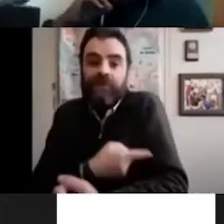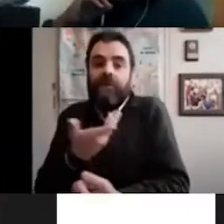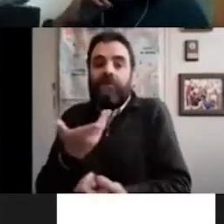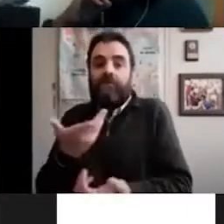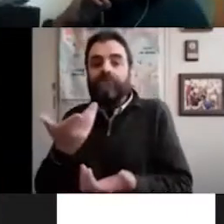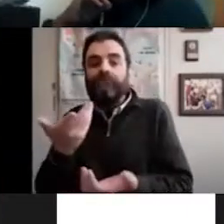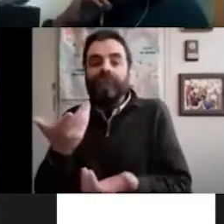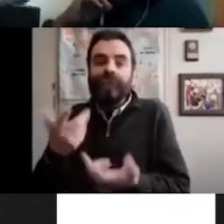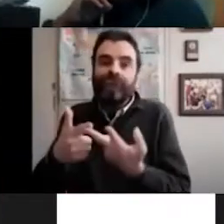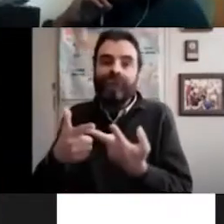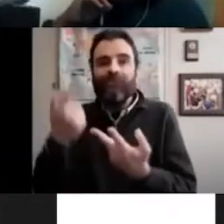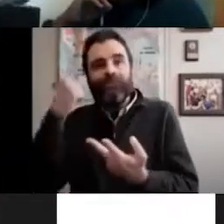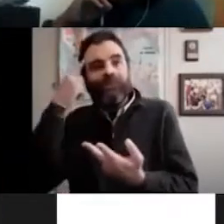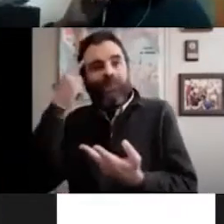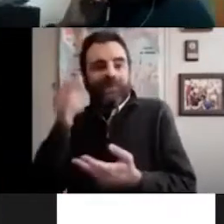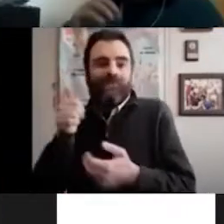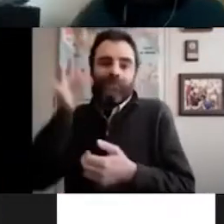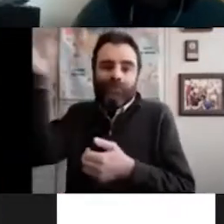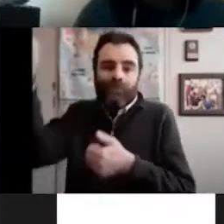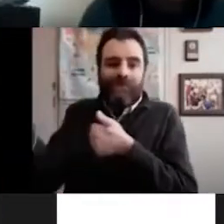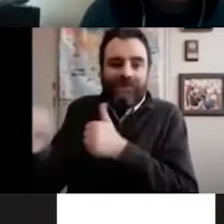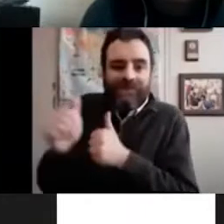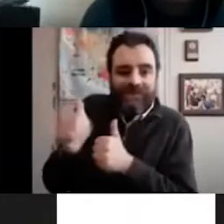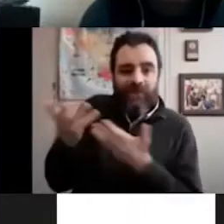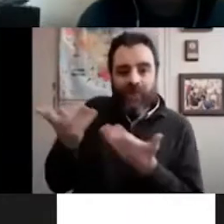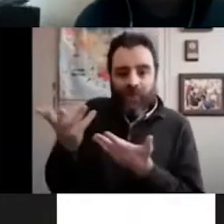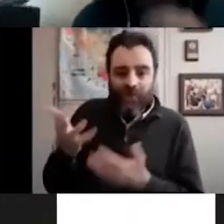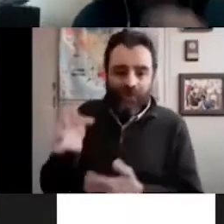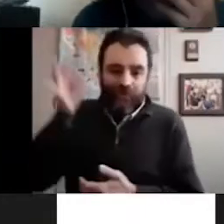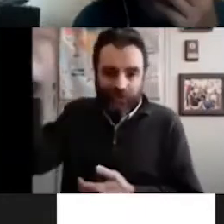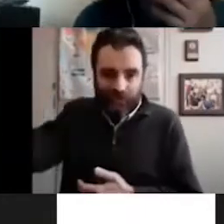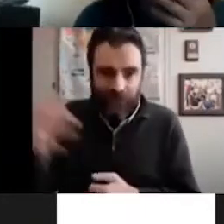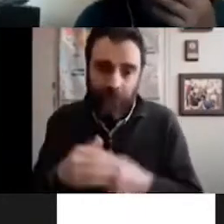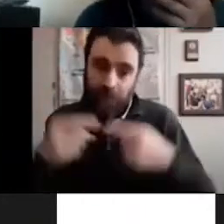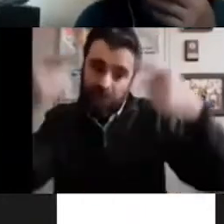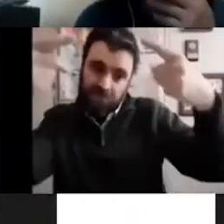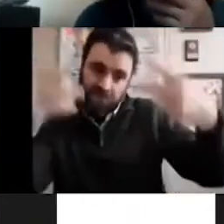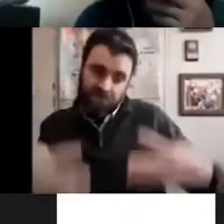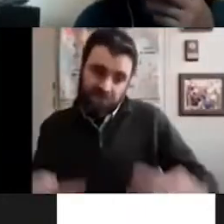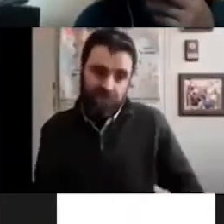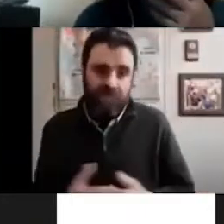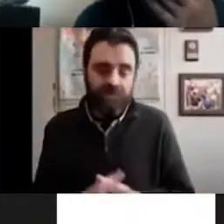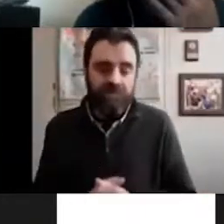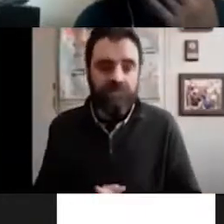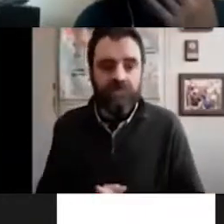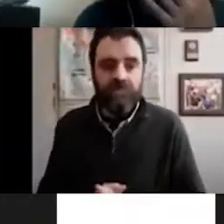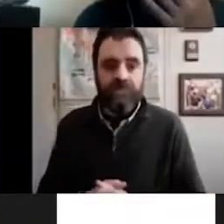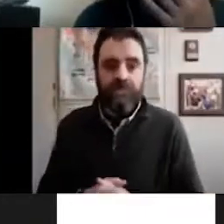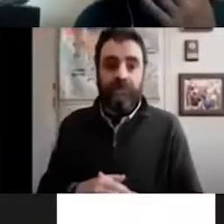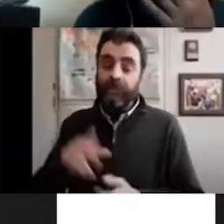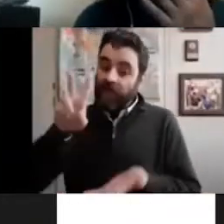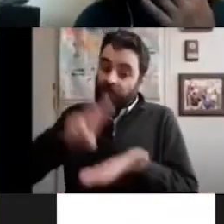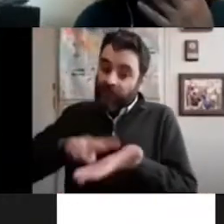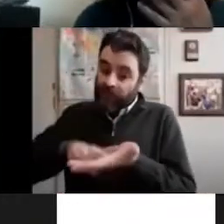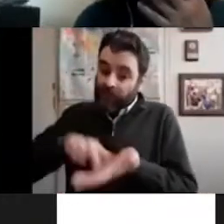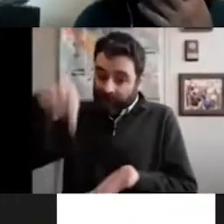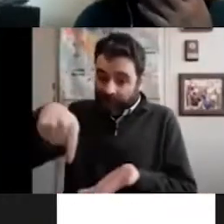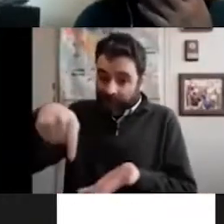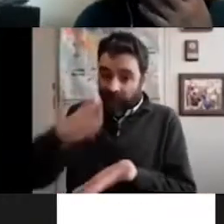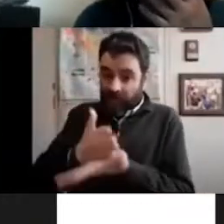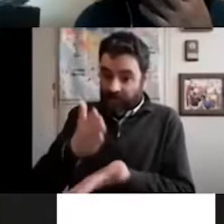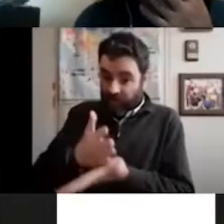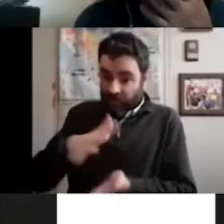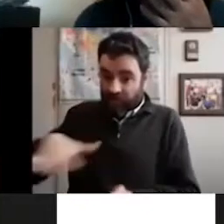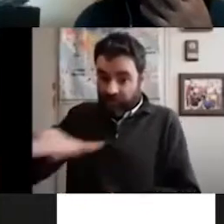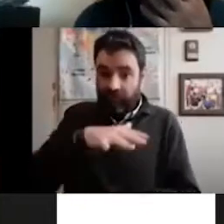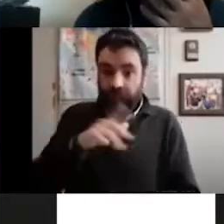resumen las fortalezas en futuro que queremos lograr, cómo aproximarnos a este futuro, y les voy a contar aquí.